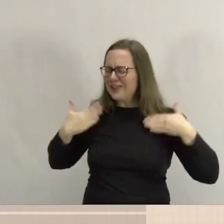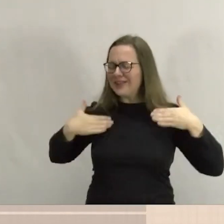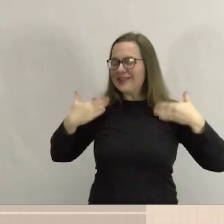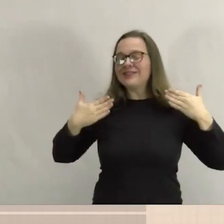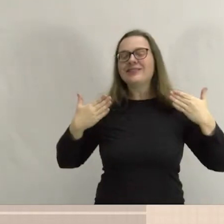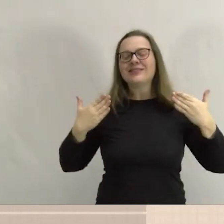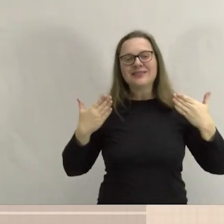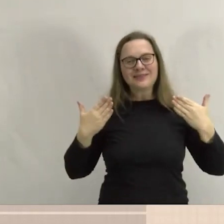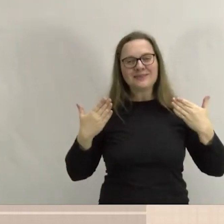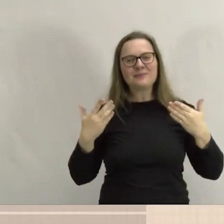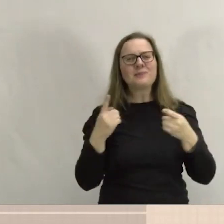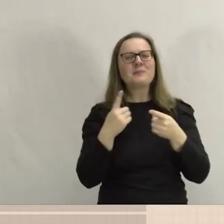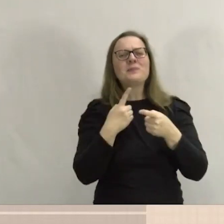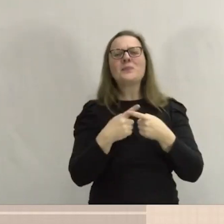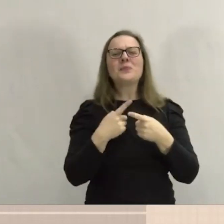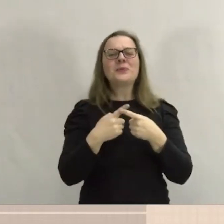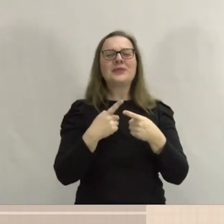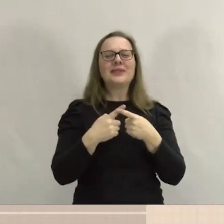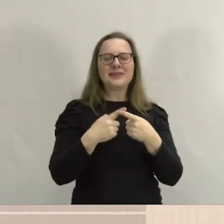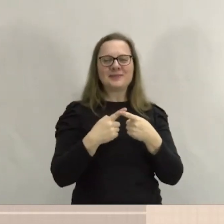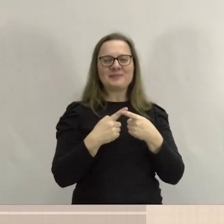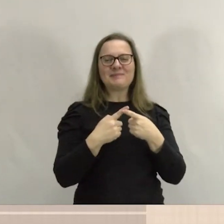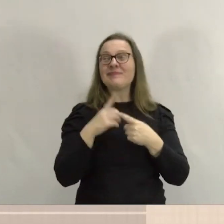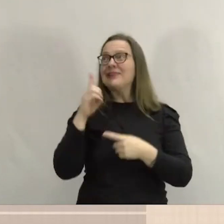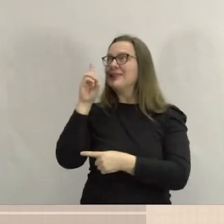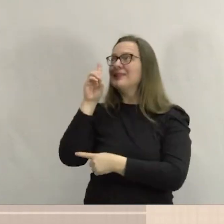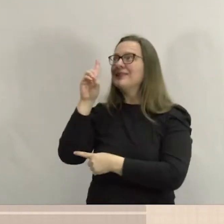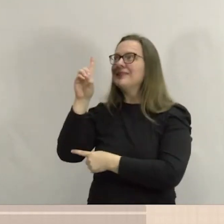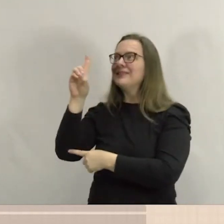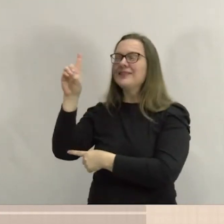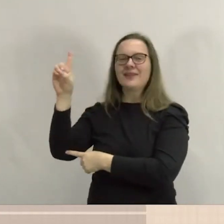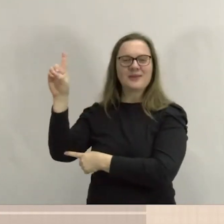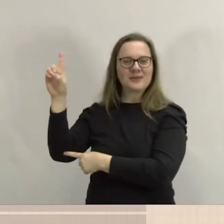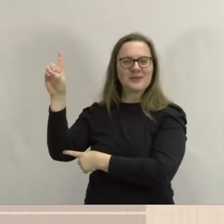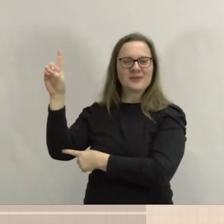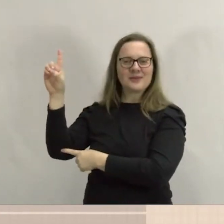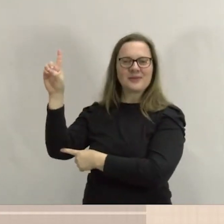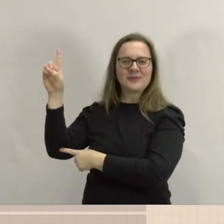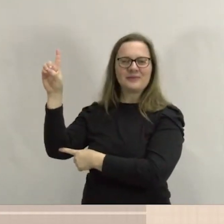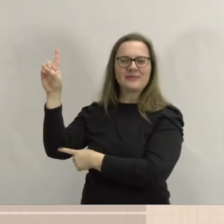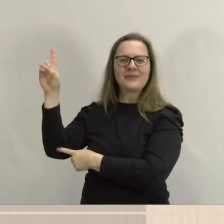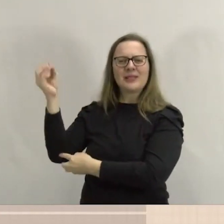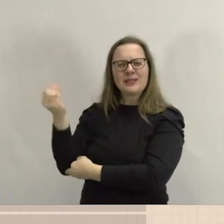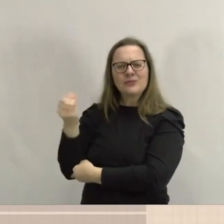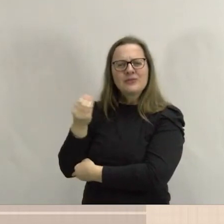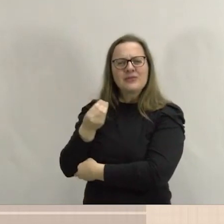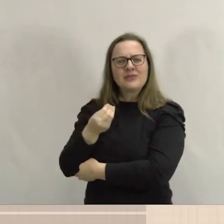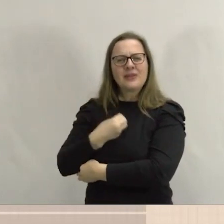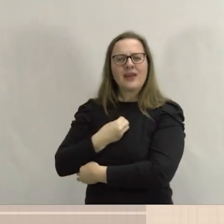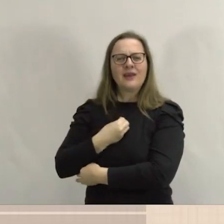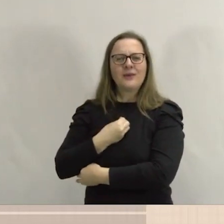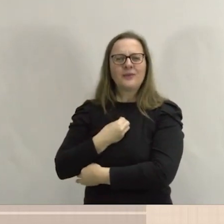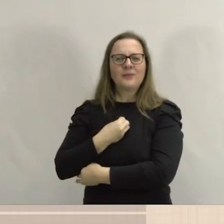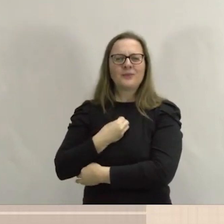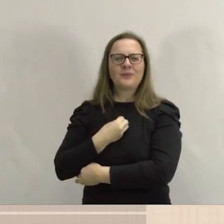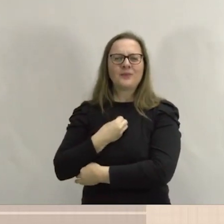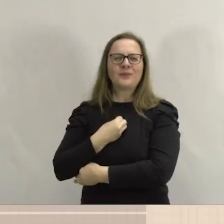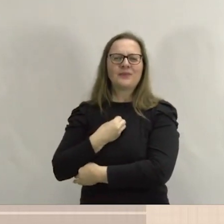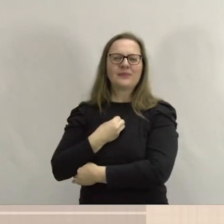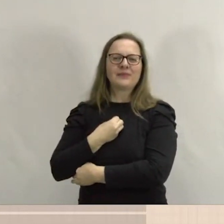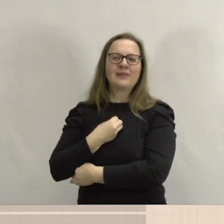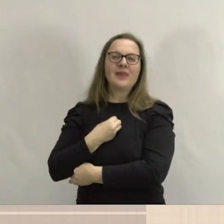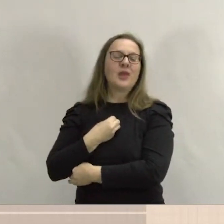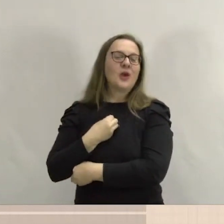porque Ele vos dará em justa medida a